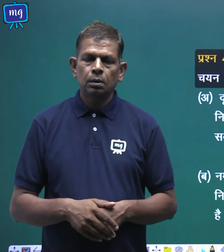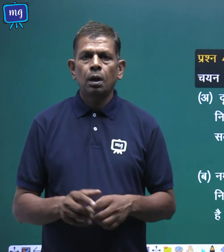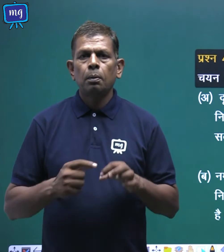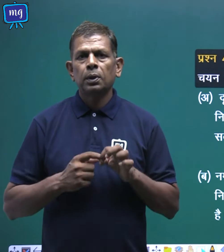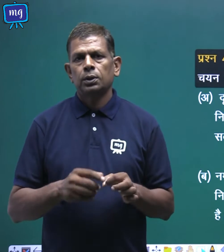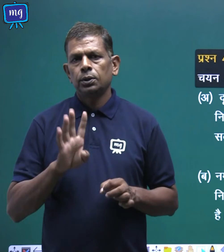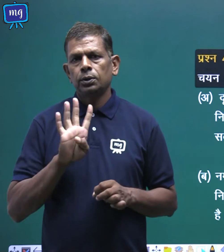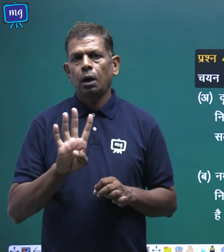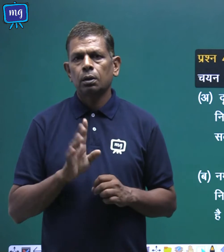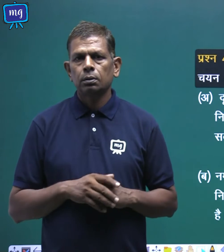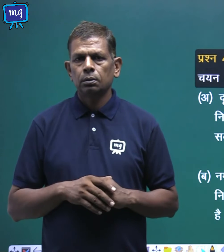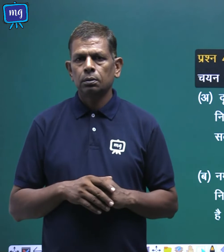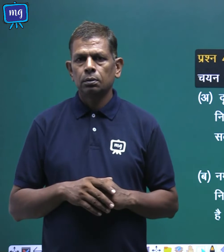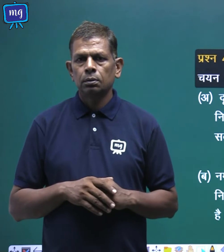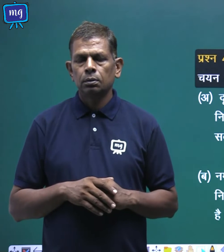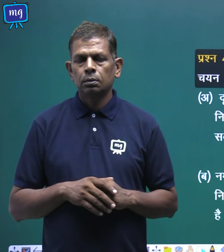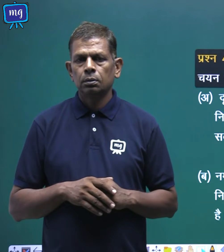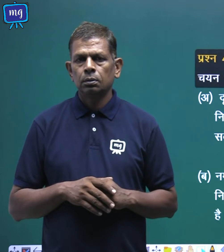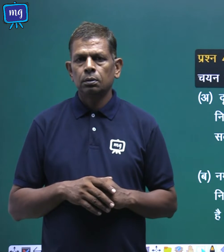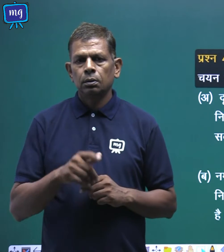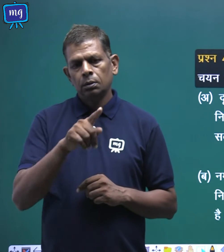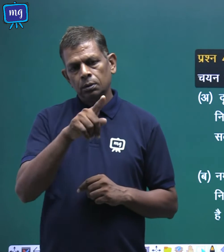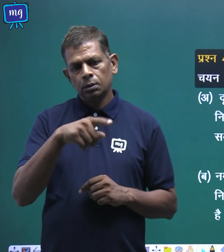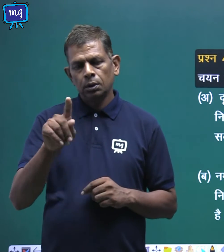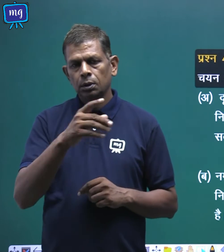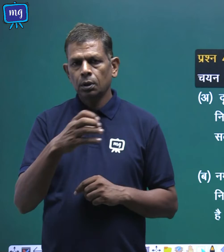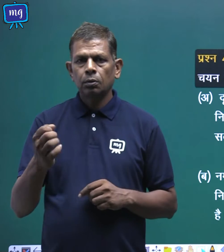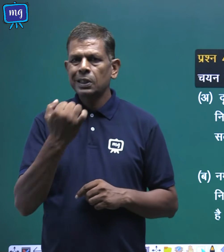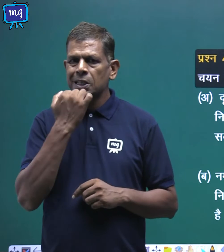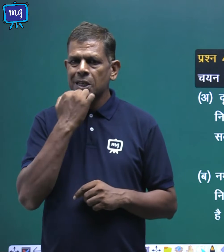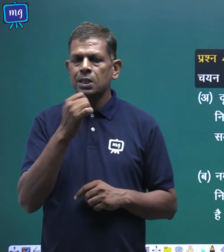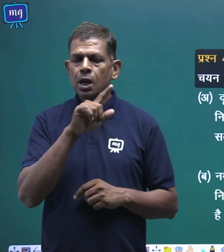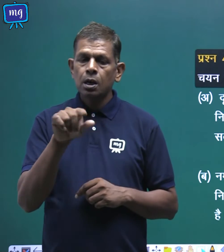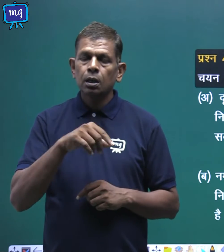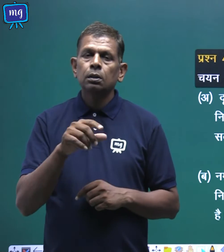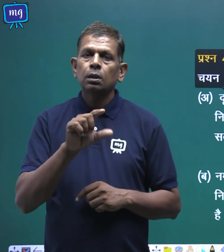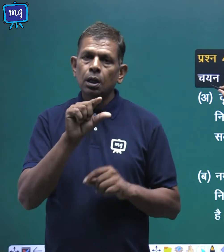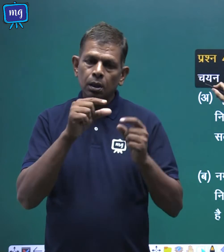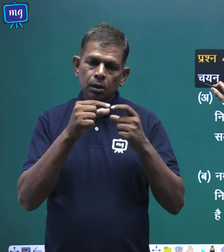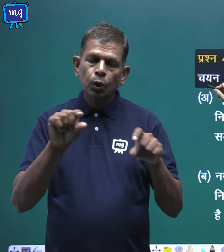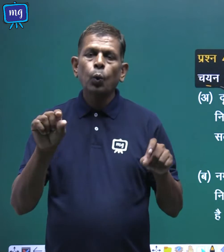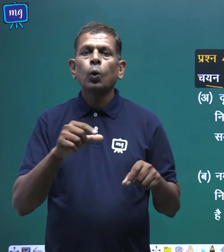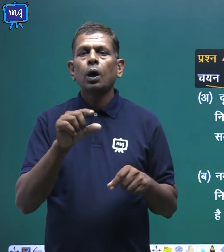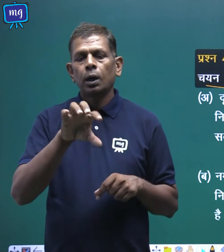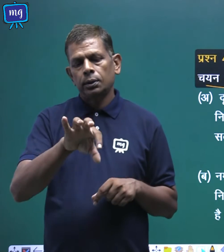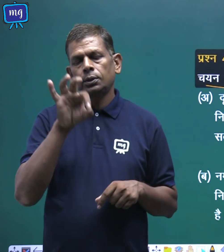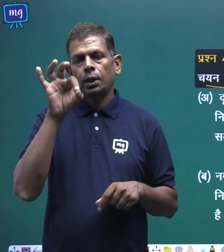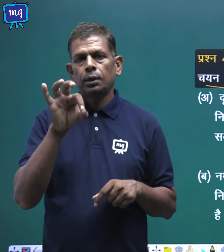प्रश्न 4, सत्य असत्य कथनों का चयन कीजिए।